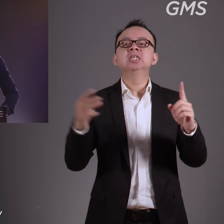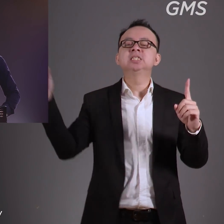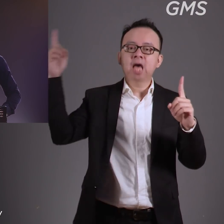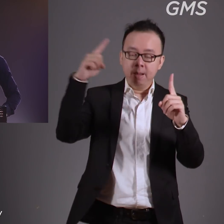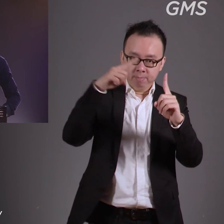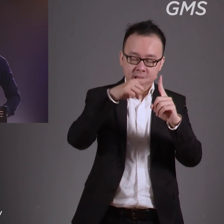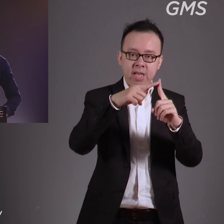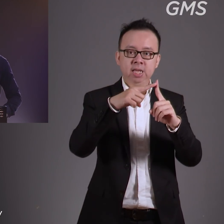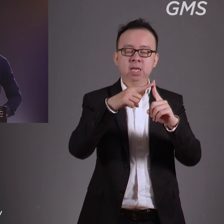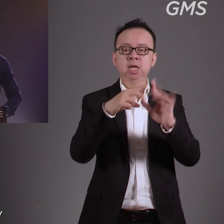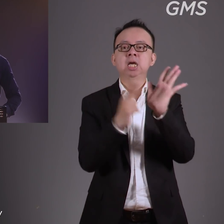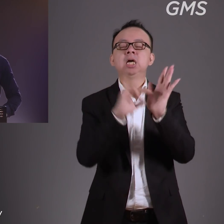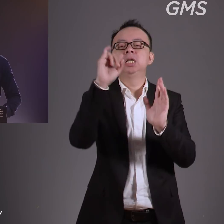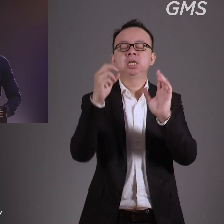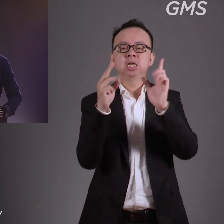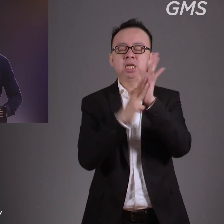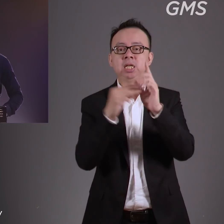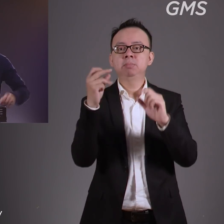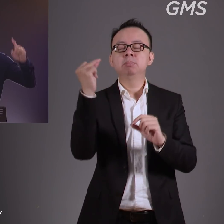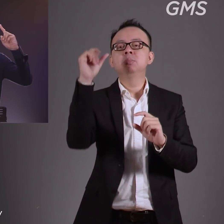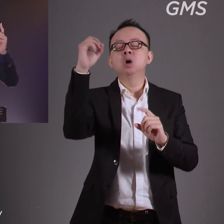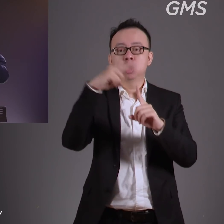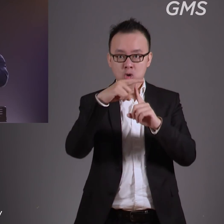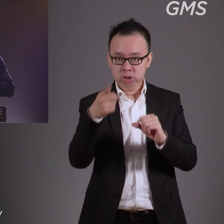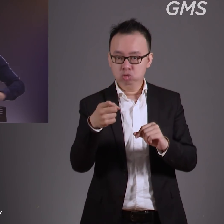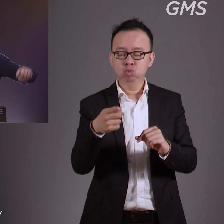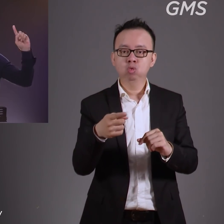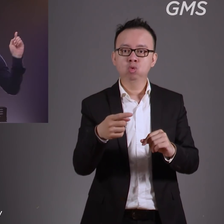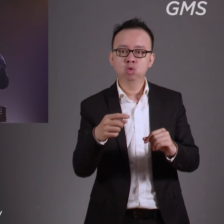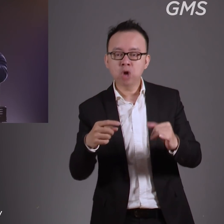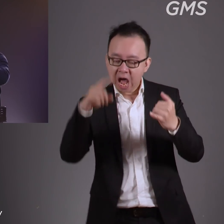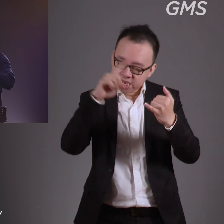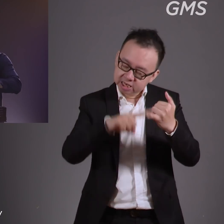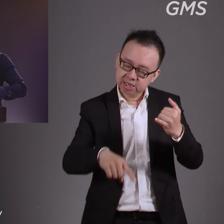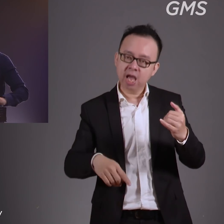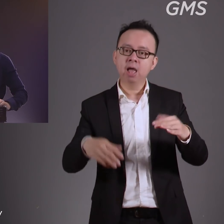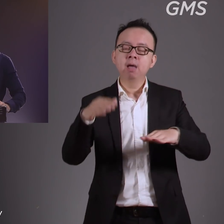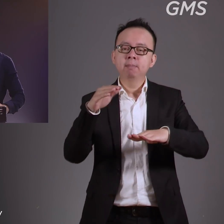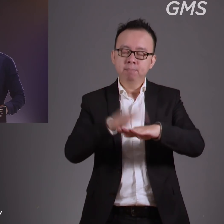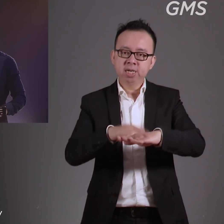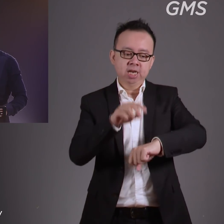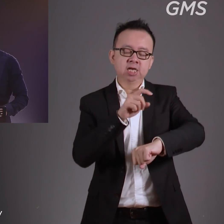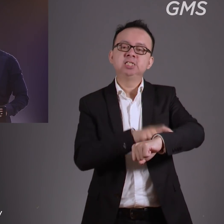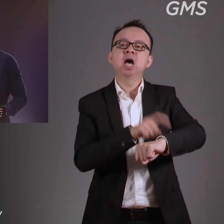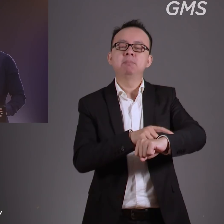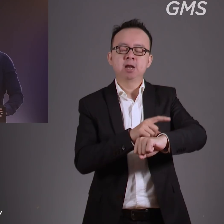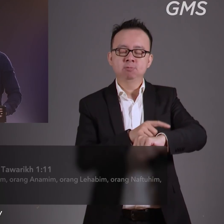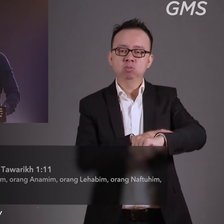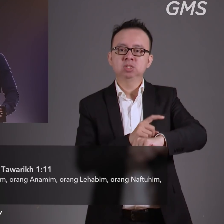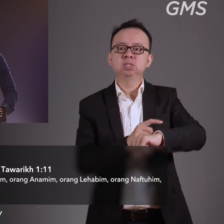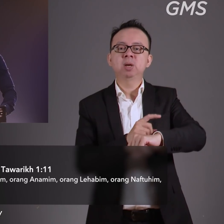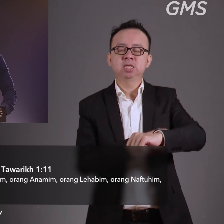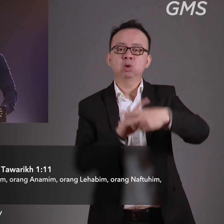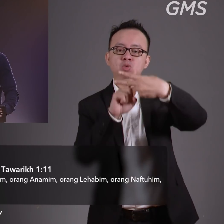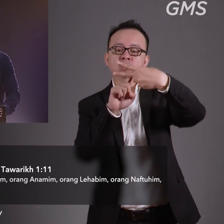lagi. Tidak bisa di-avoid, tidak bisa dihindari. Semua orang Filistin dihapus dari muka bumi.